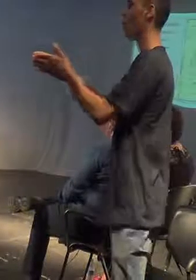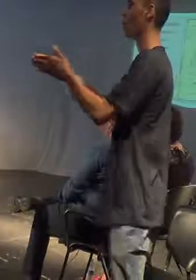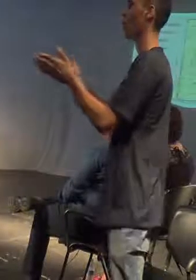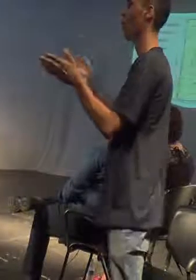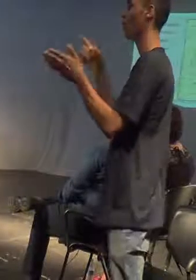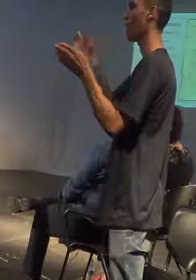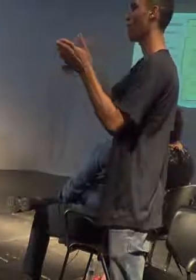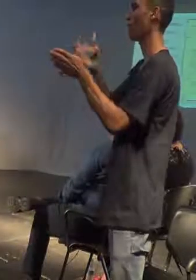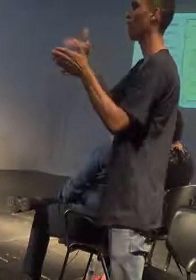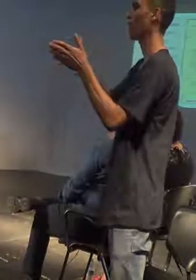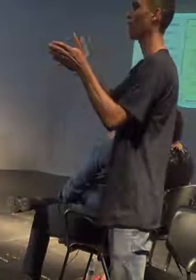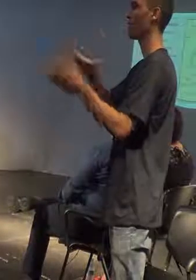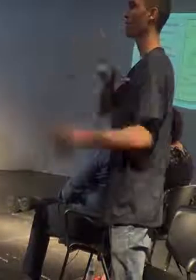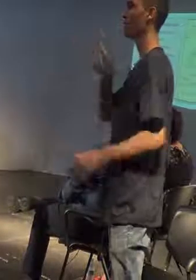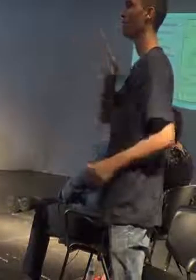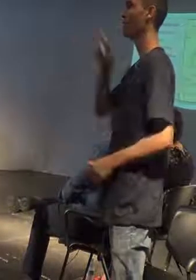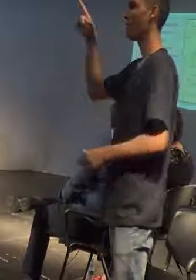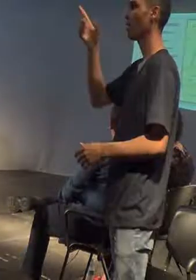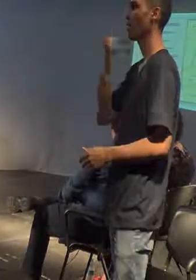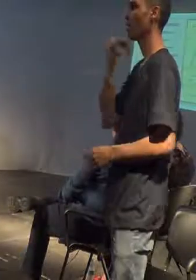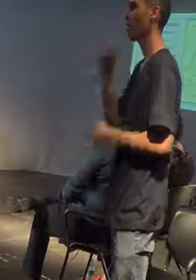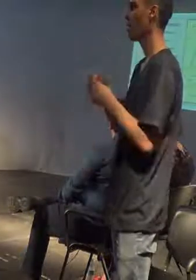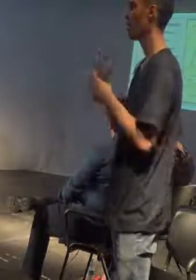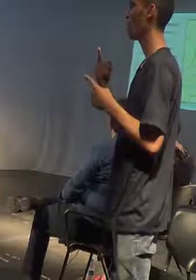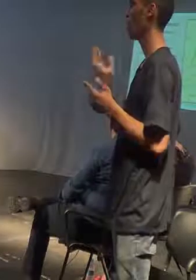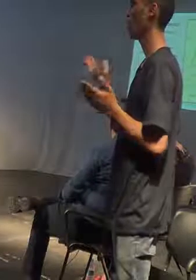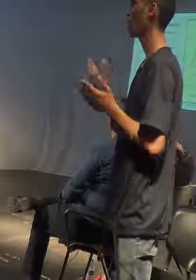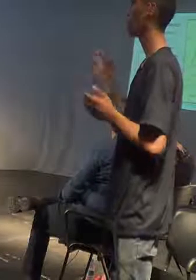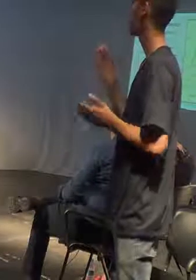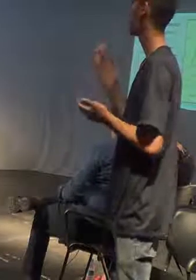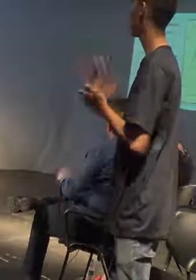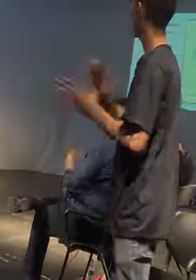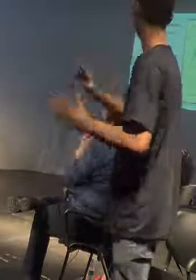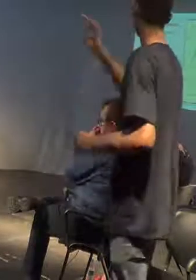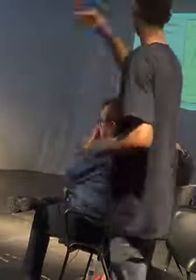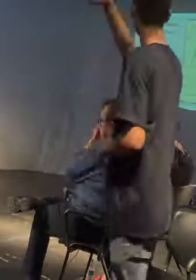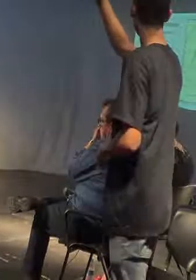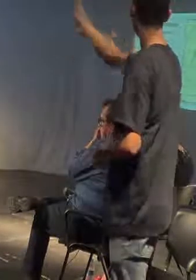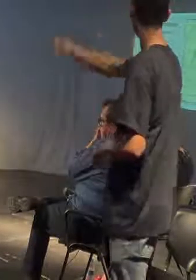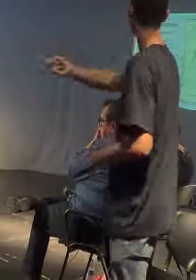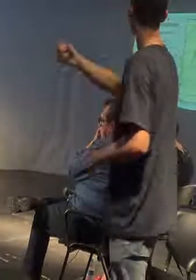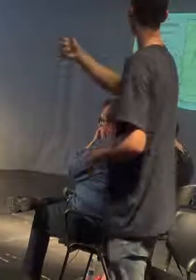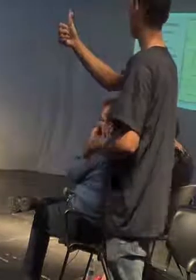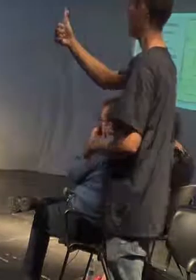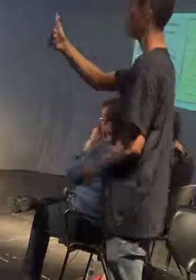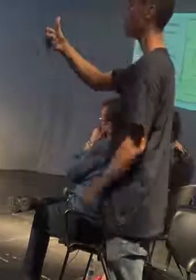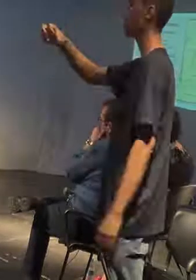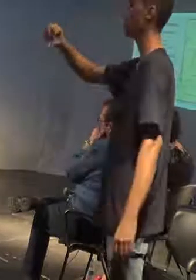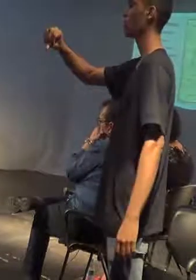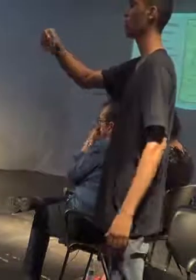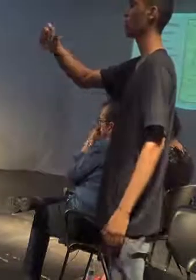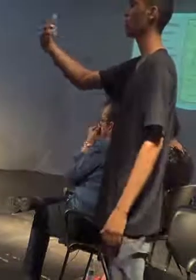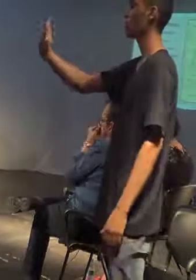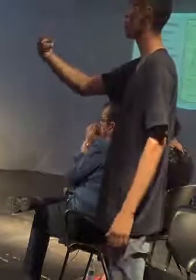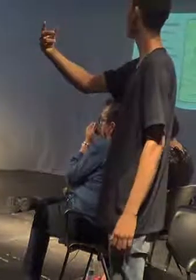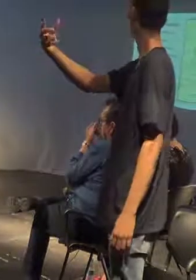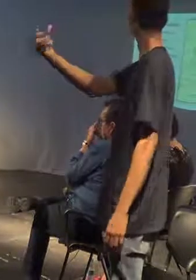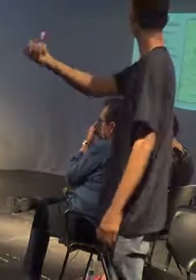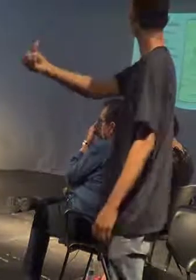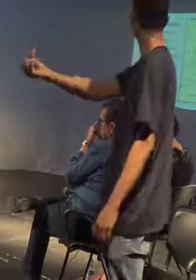Em 1926, as primeiras aberturas das grandes estradas. Não significa que não tinha estrada pequena,